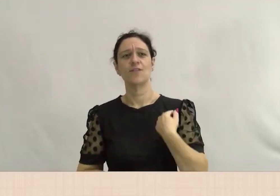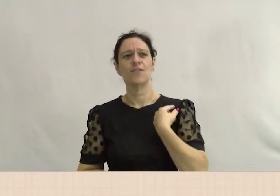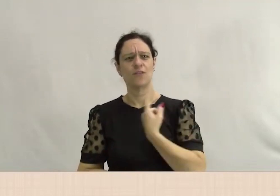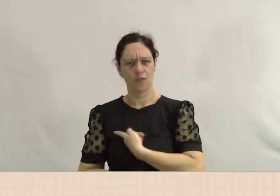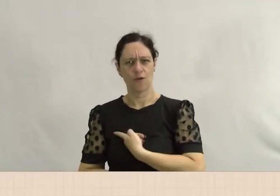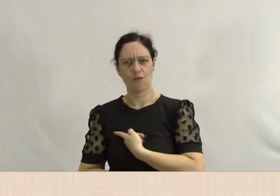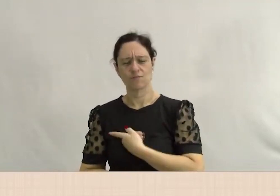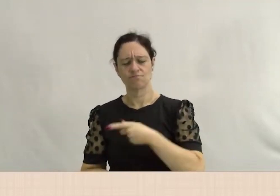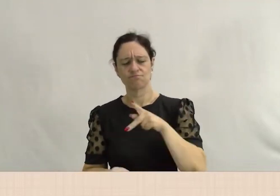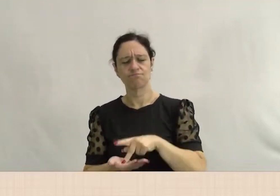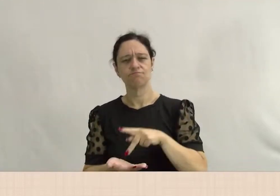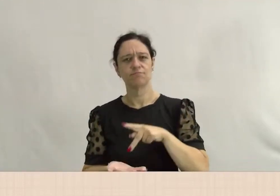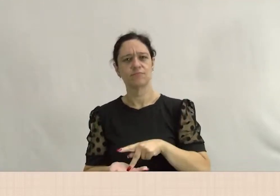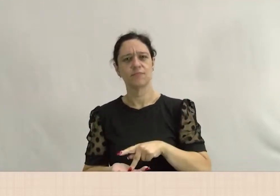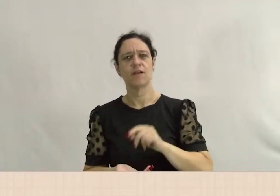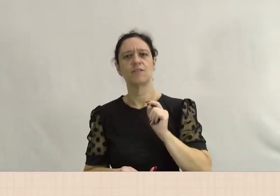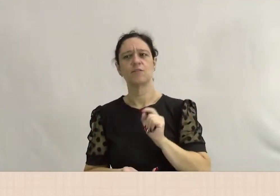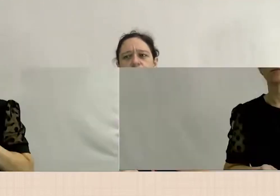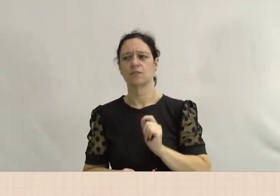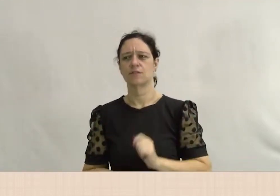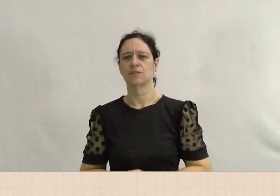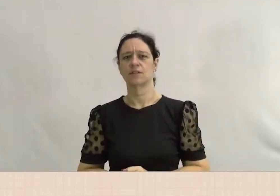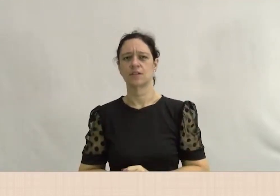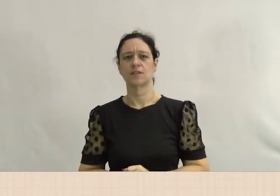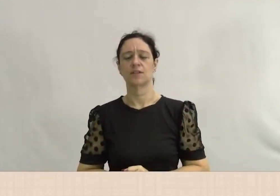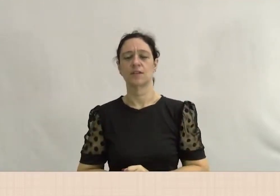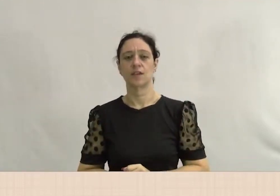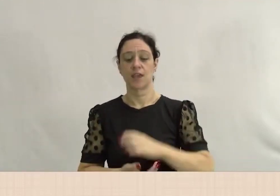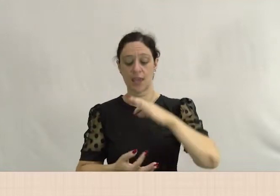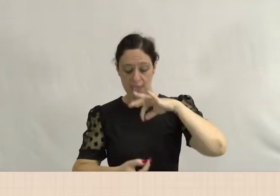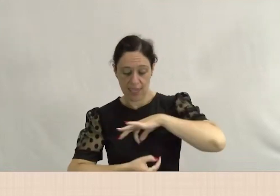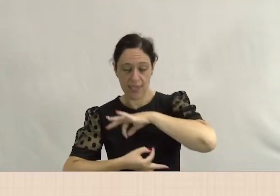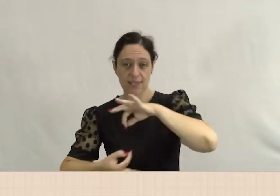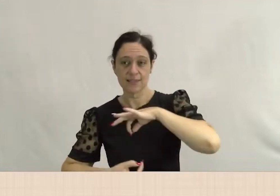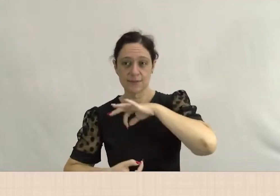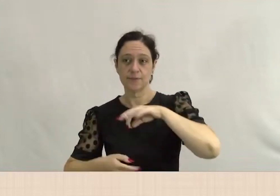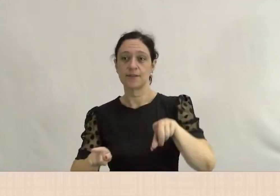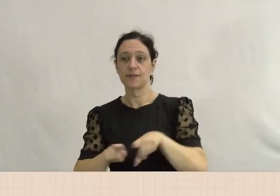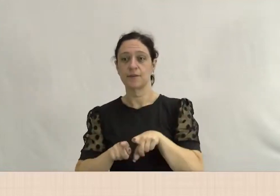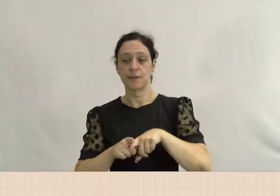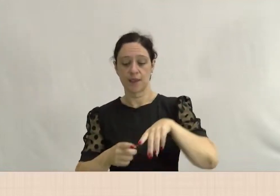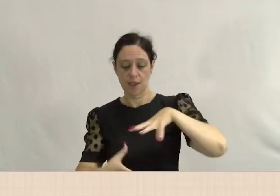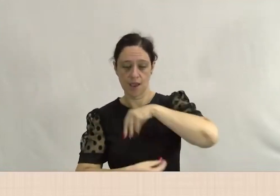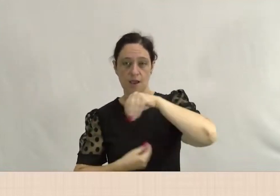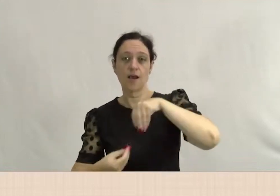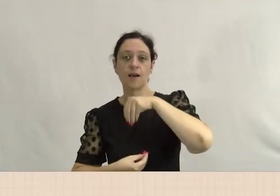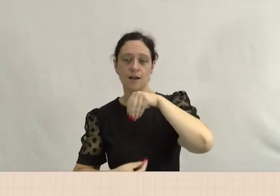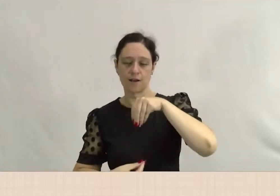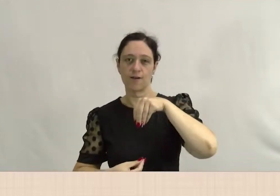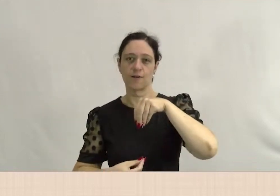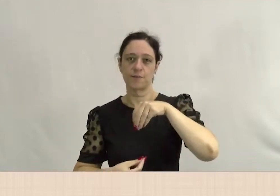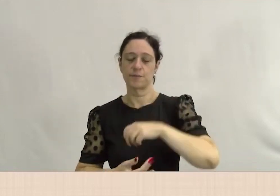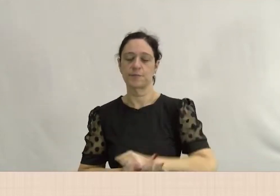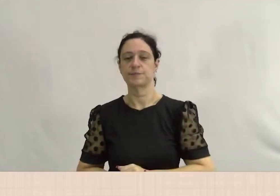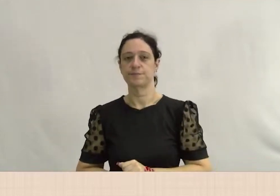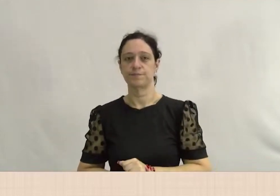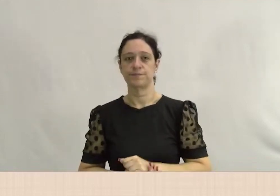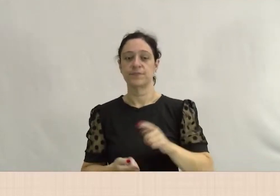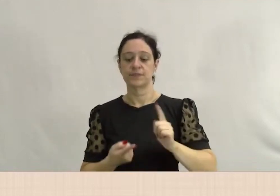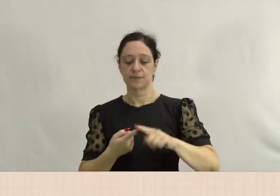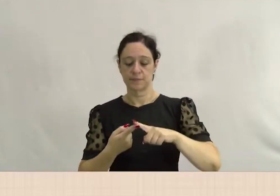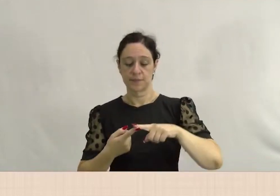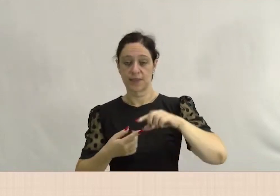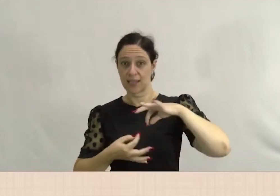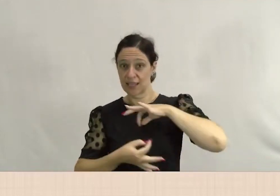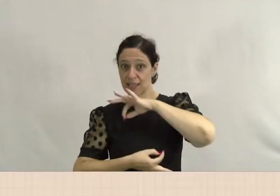verdadeiro eu está no nosso espírito e na nossa alma. O espírito é um órgão